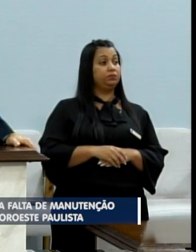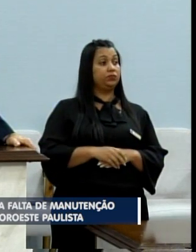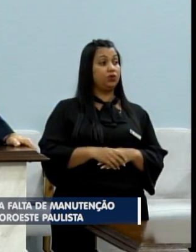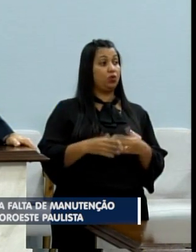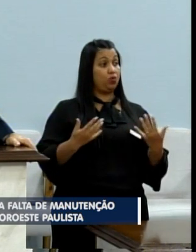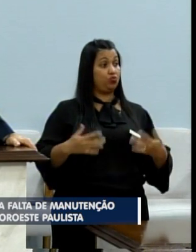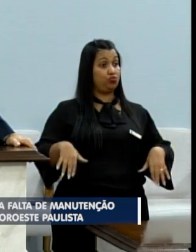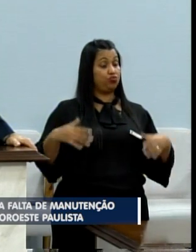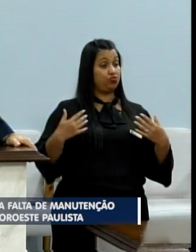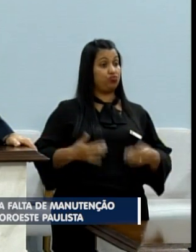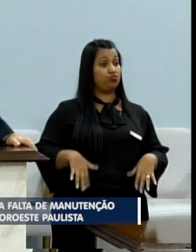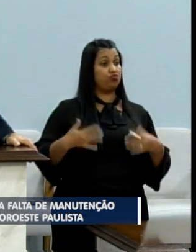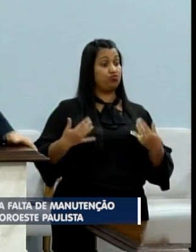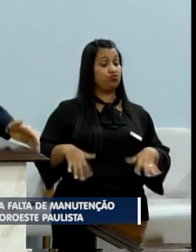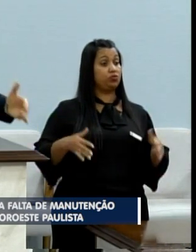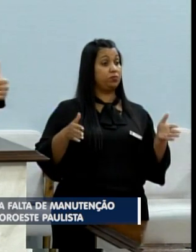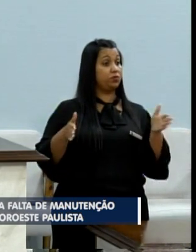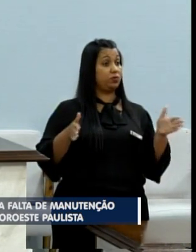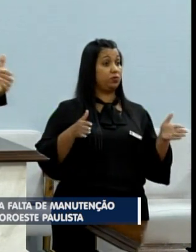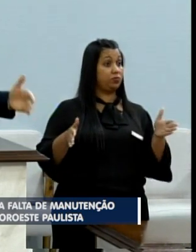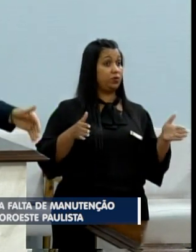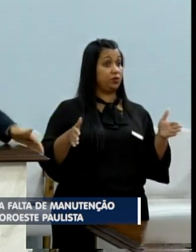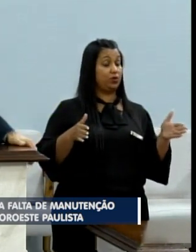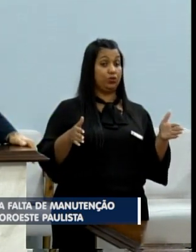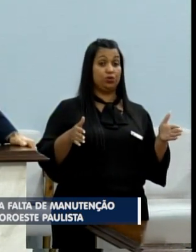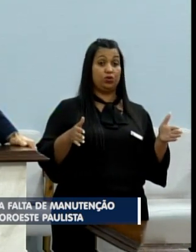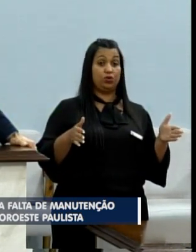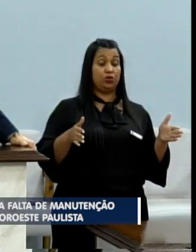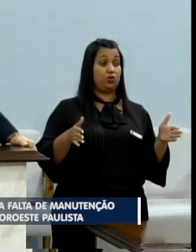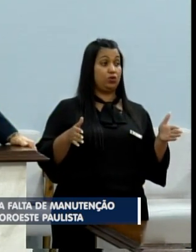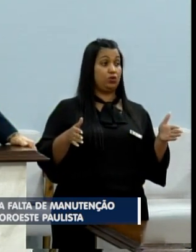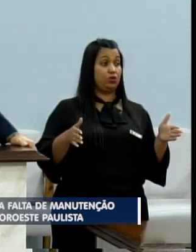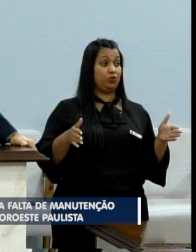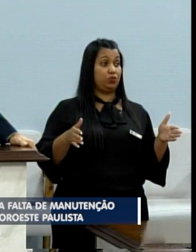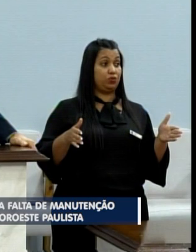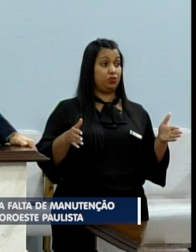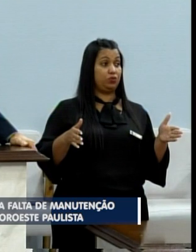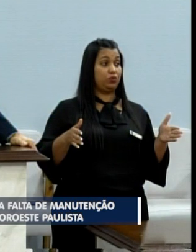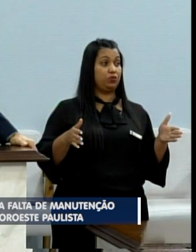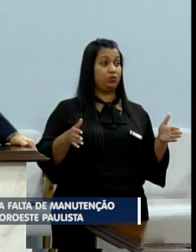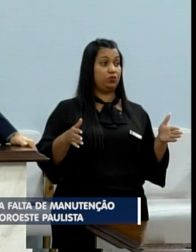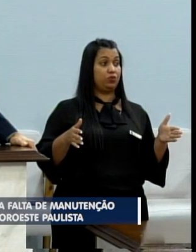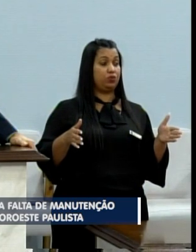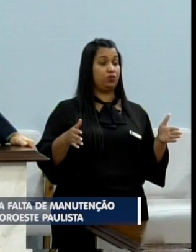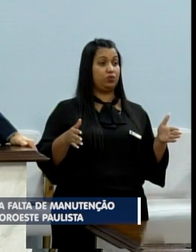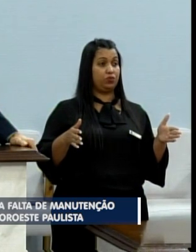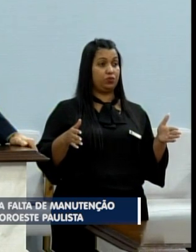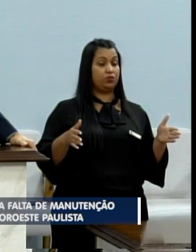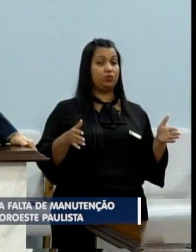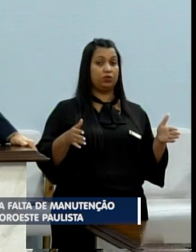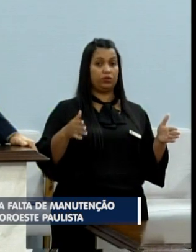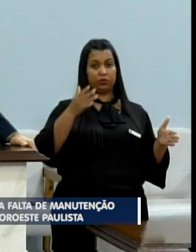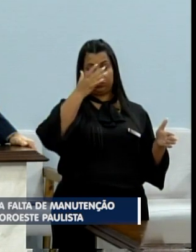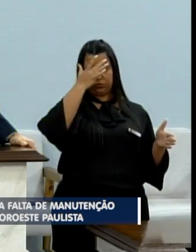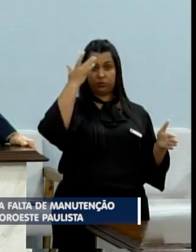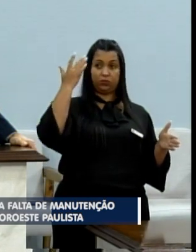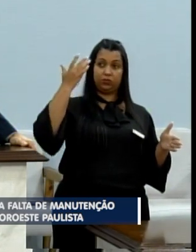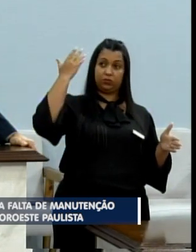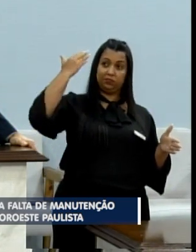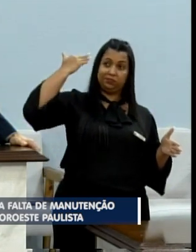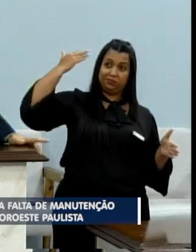só, você pegou um período assim como, né? Os seus antecessores,